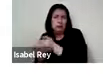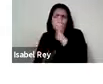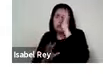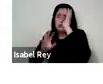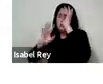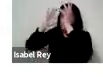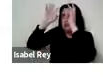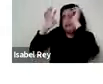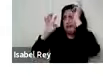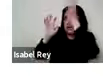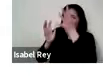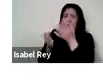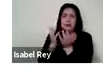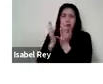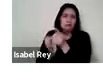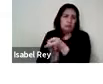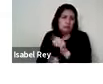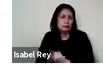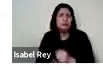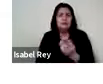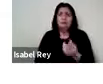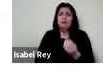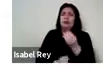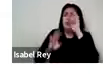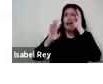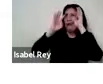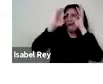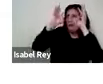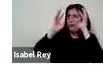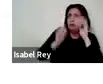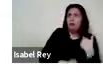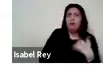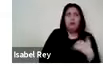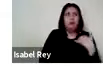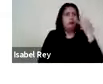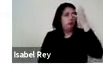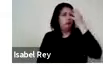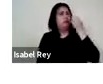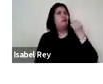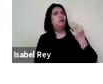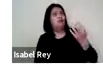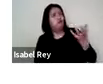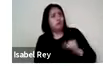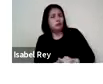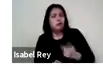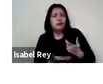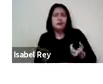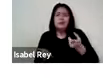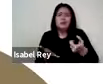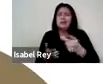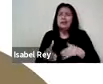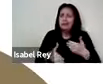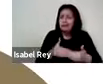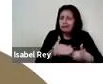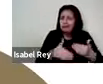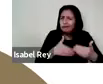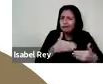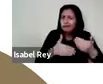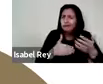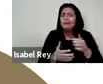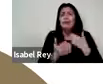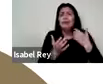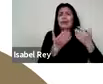estudiante también. Porque la creatividad es algo tan hermoso que se desarrolla en el camino, vamos a